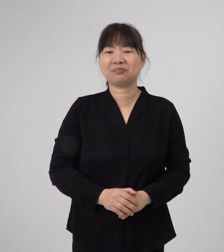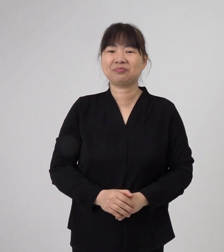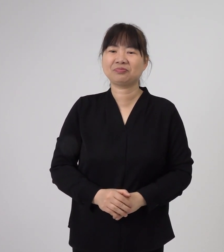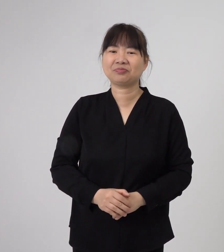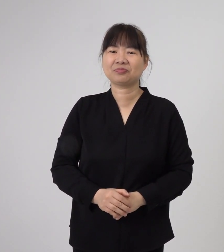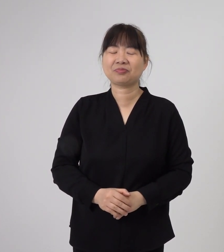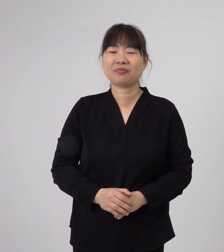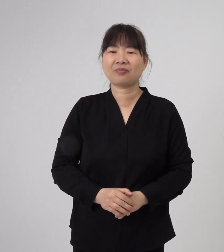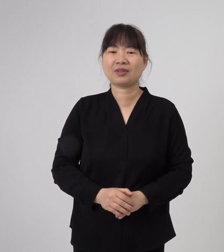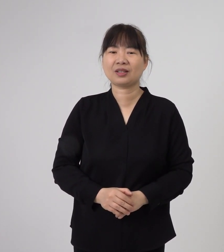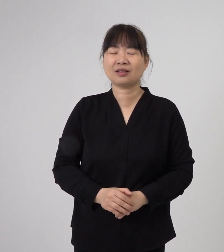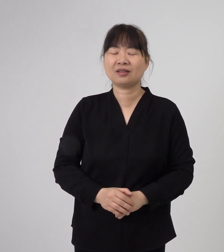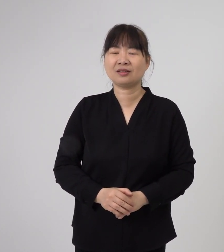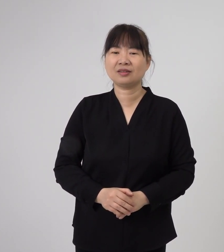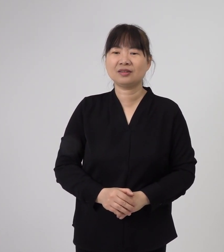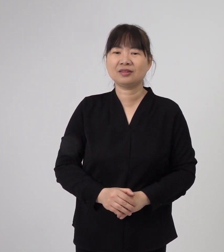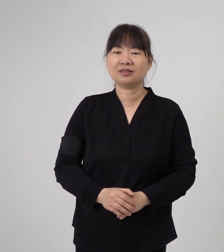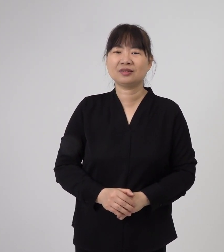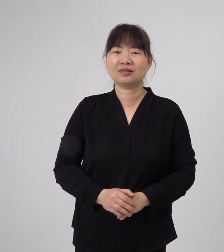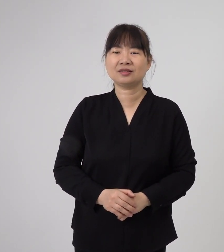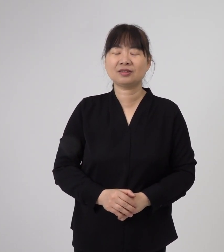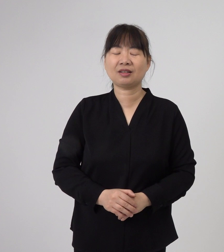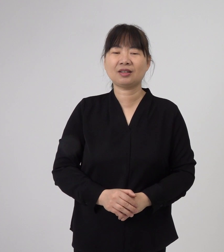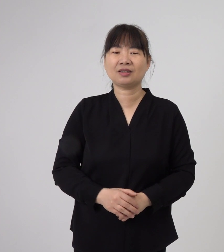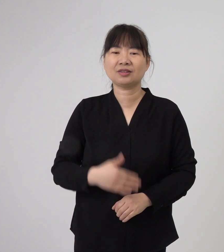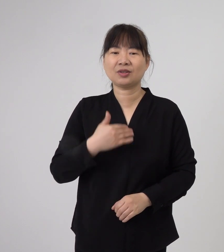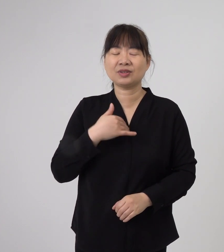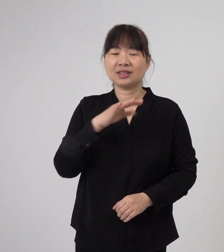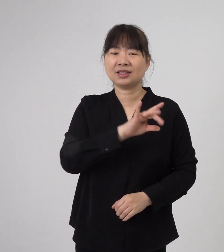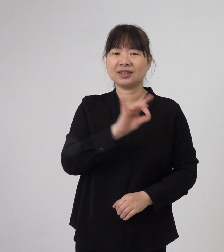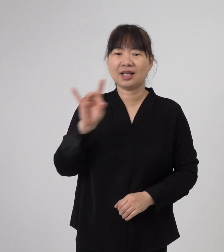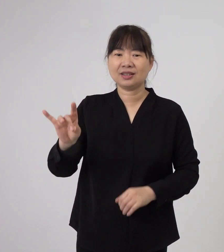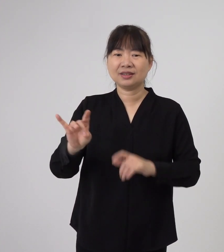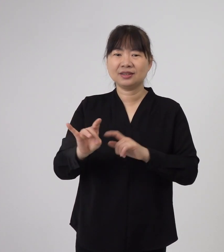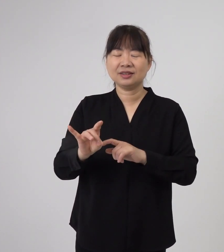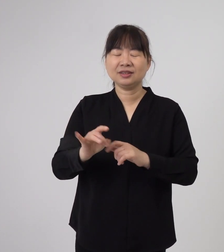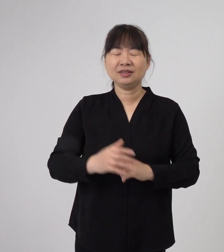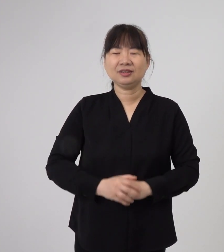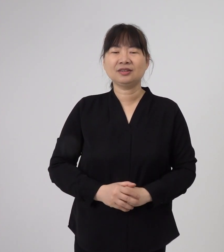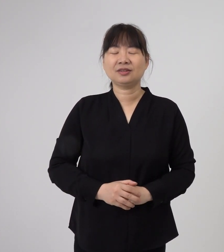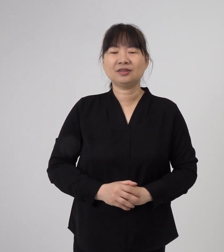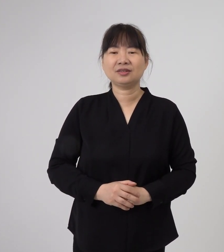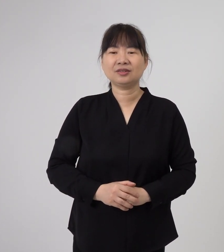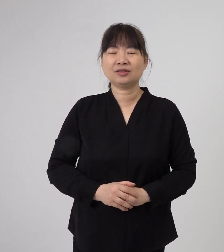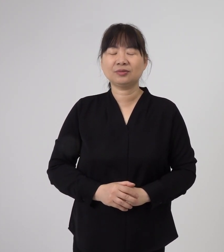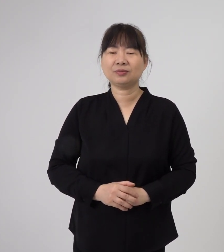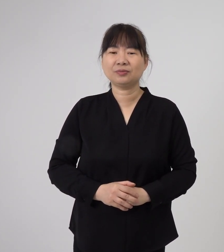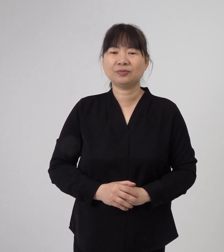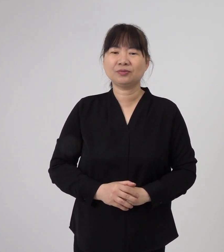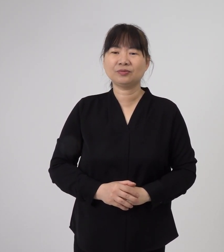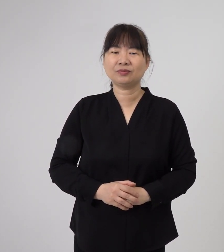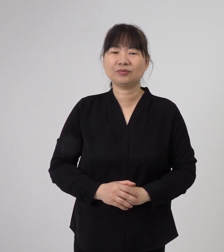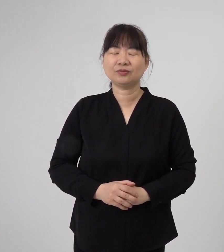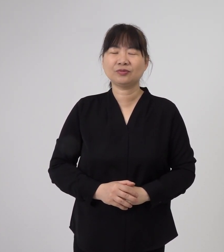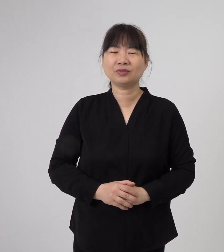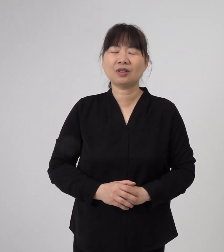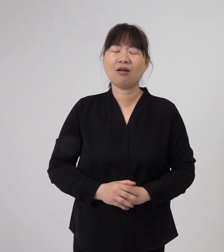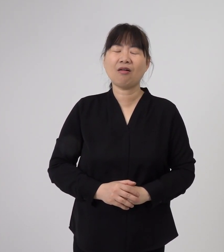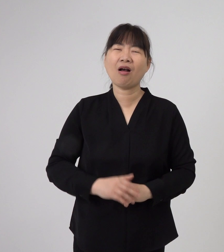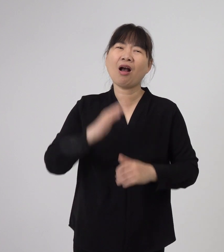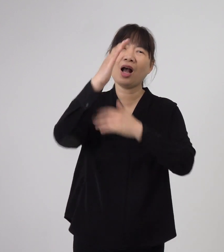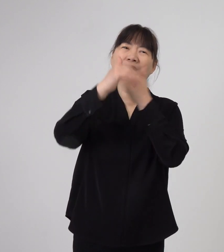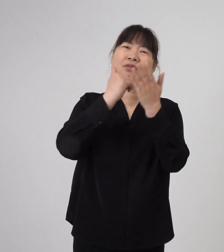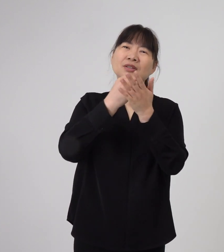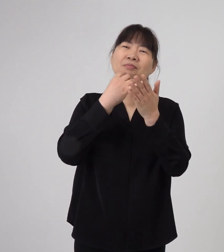가끔 굉장히 그 독선적인 청년들 가운데는 이렇게 얘기하는 분들이 있는데, 뭐 하나님만 알아주면 되지,